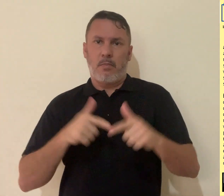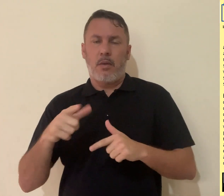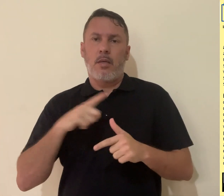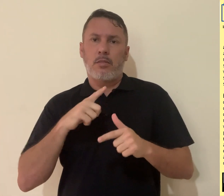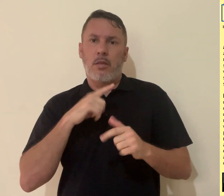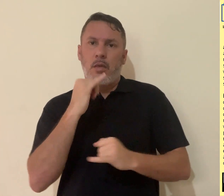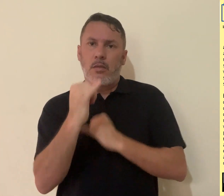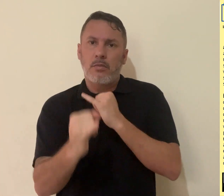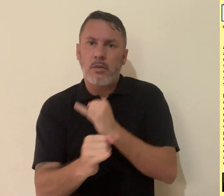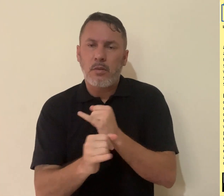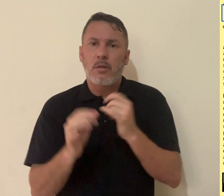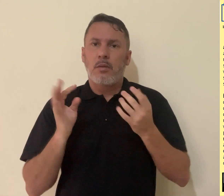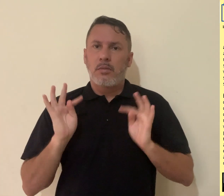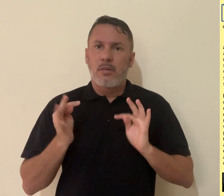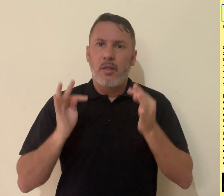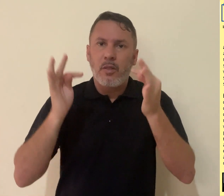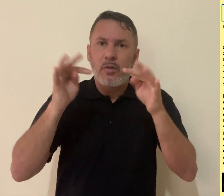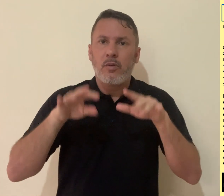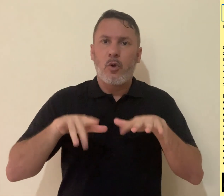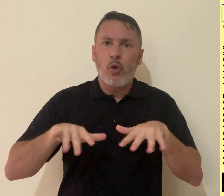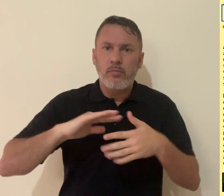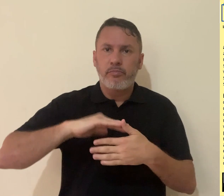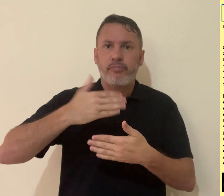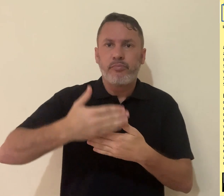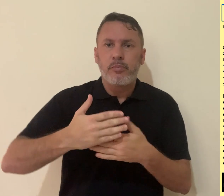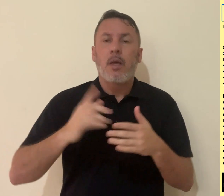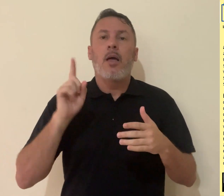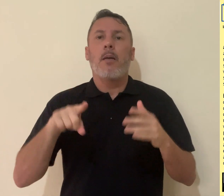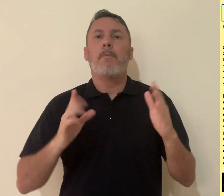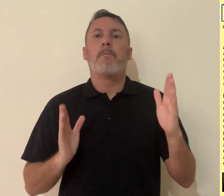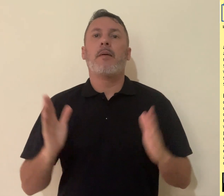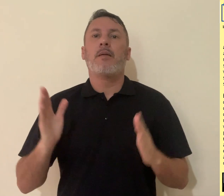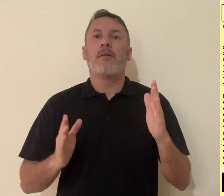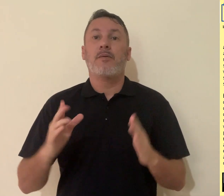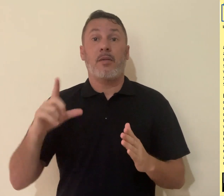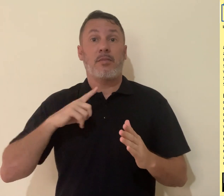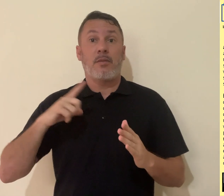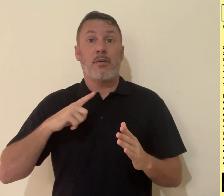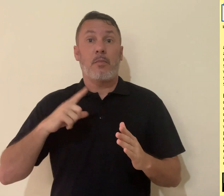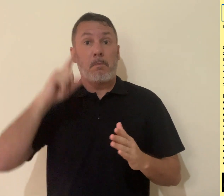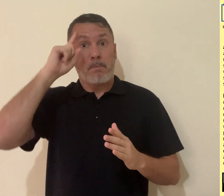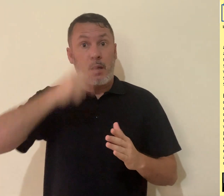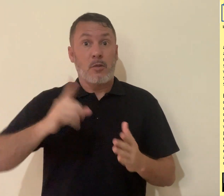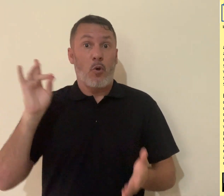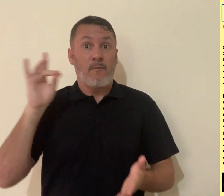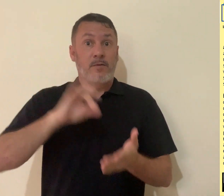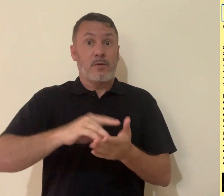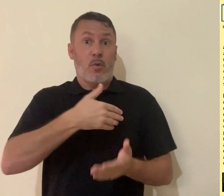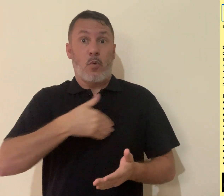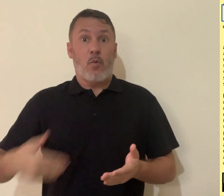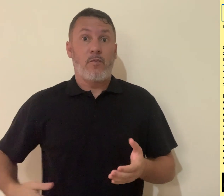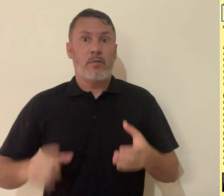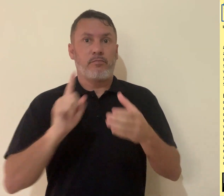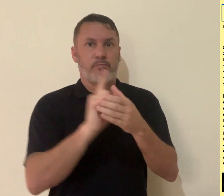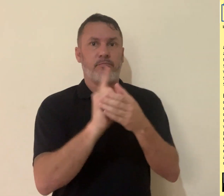sua residência home office por equipamentos e sistemas informatizados pelo período em que vigorar em as